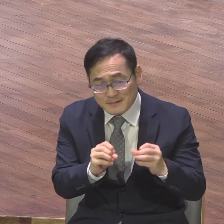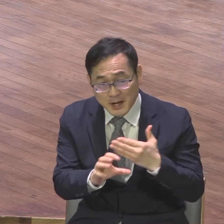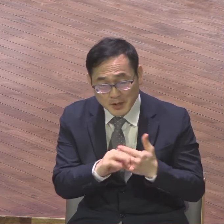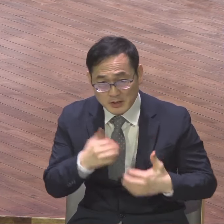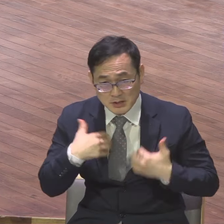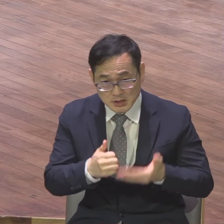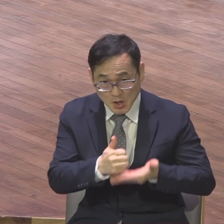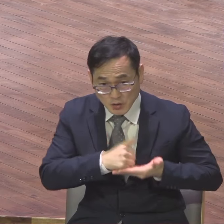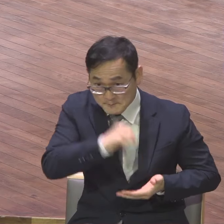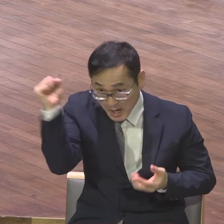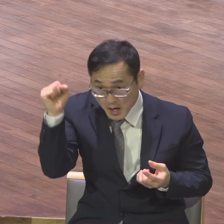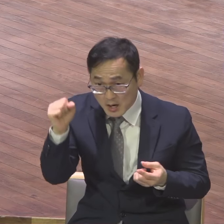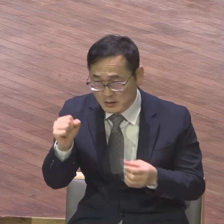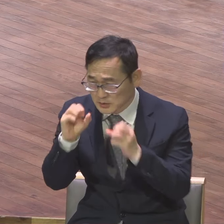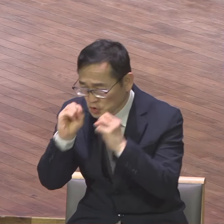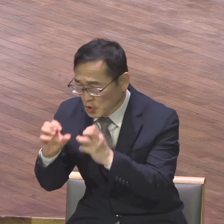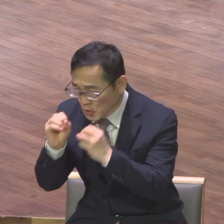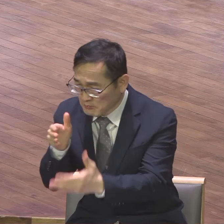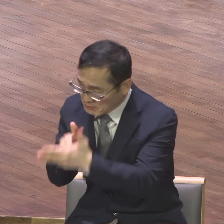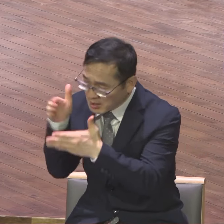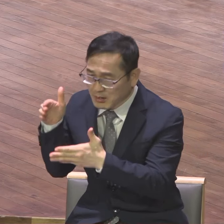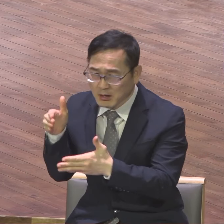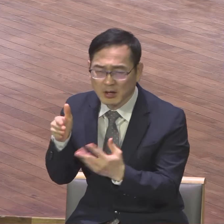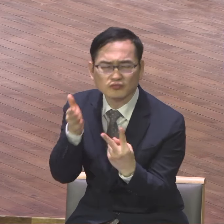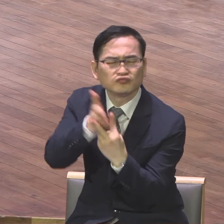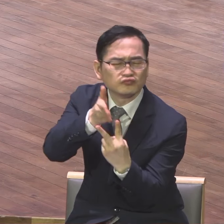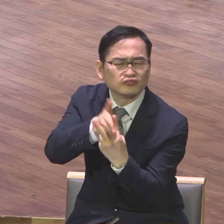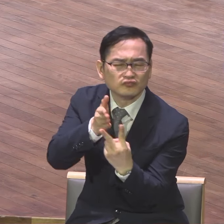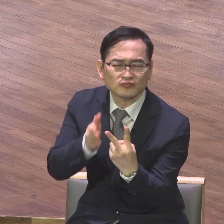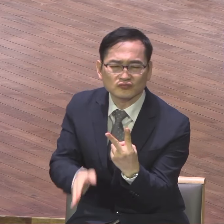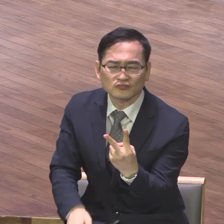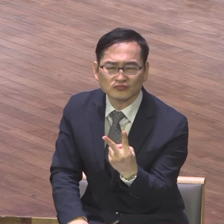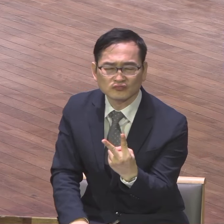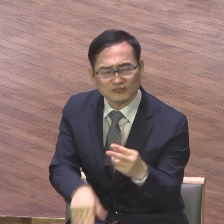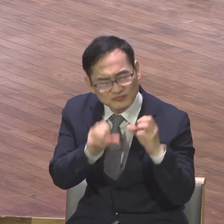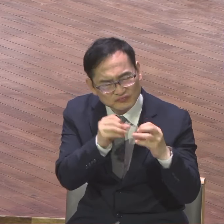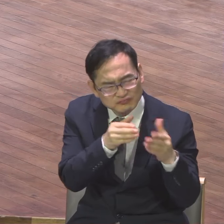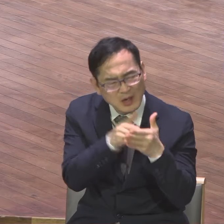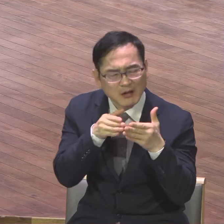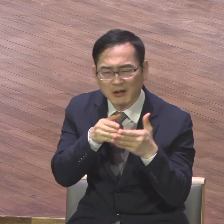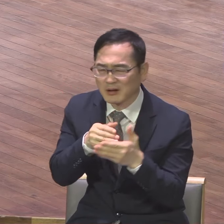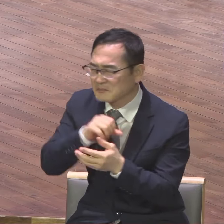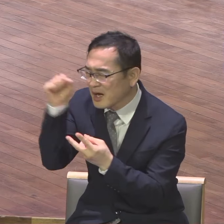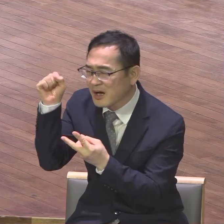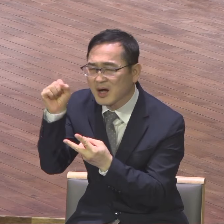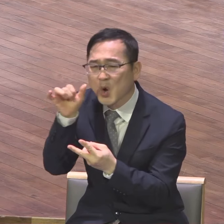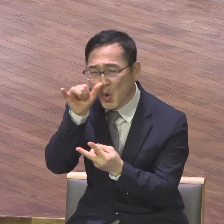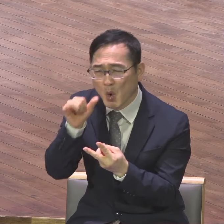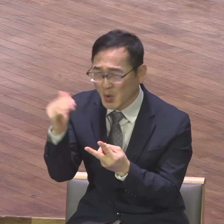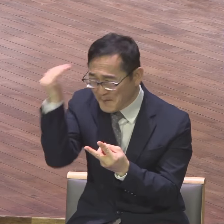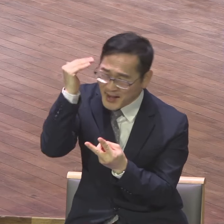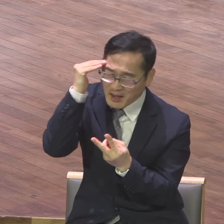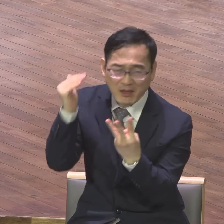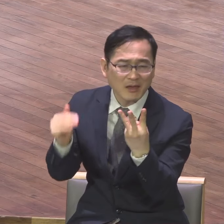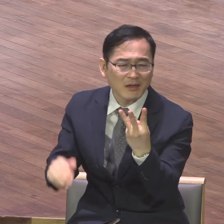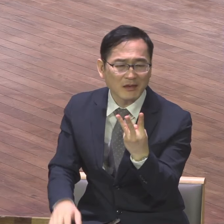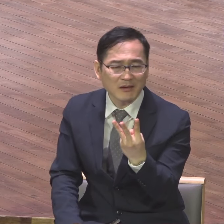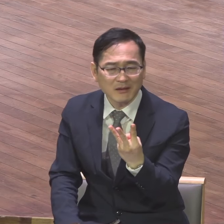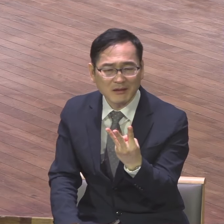영접하는 사람도 있고 강하게 반대하는 사람도 있고 심지어 방해하는 사람도